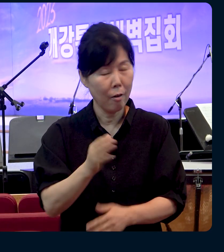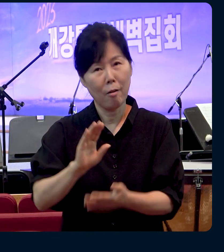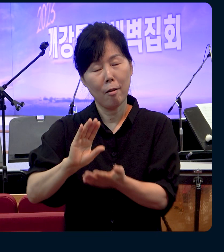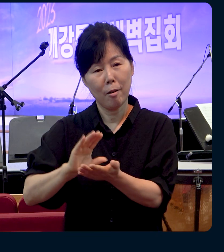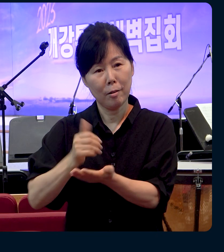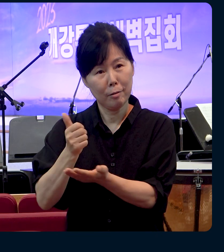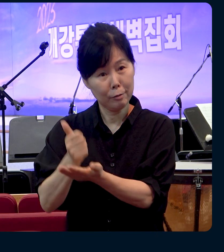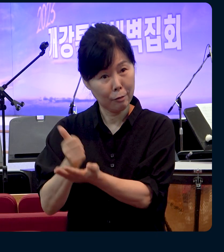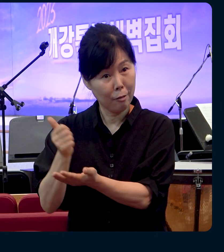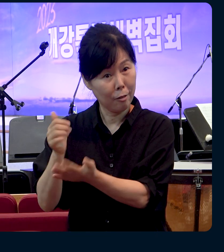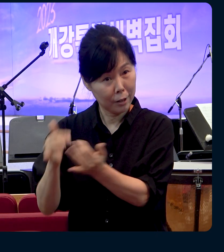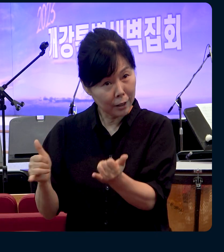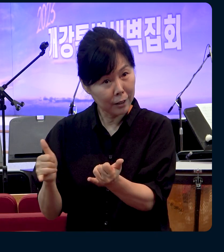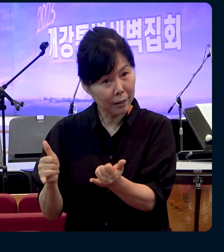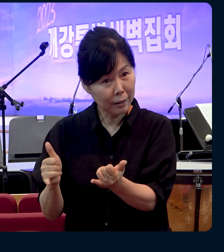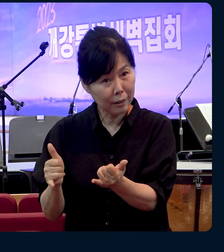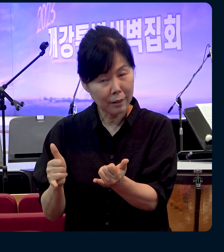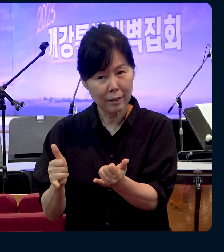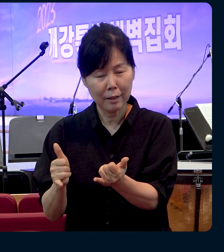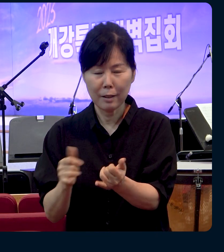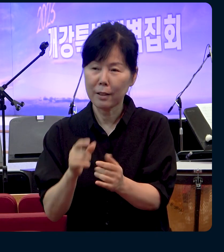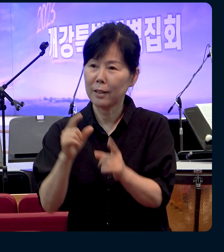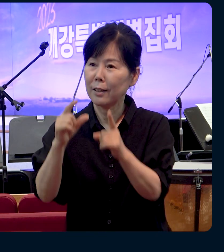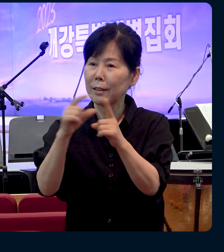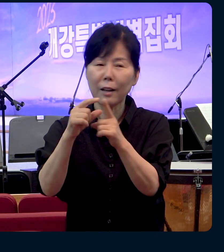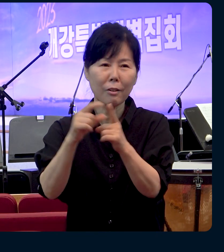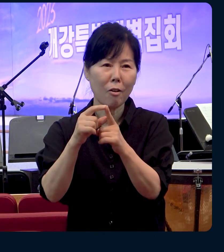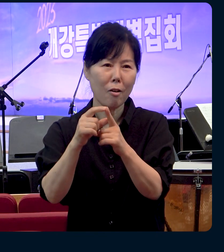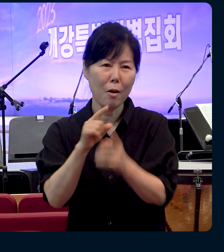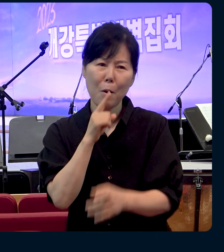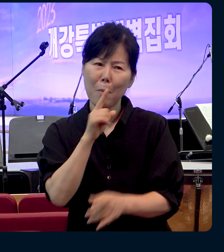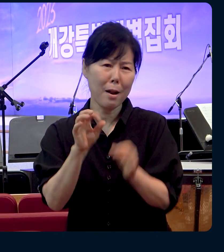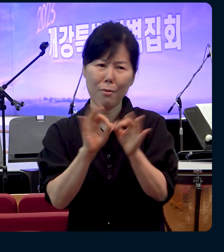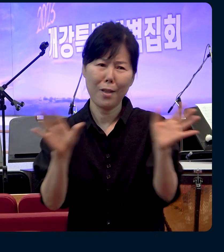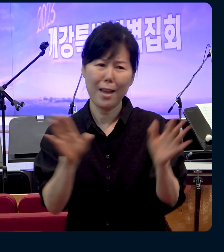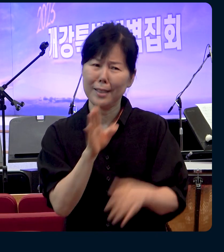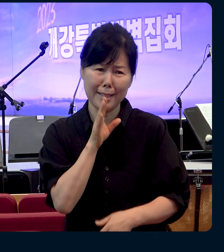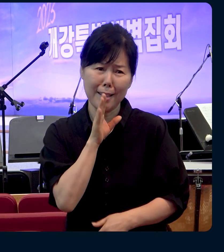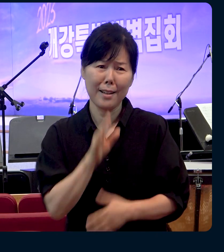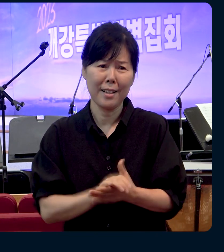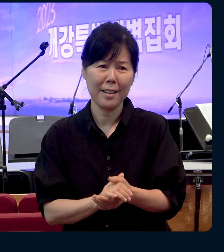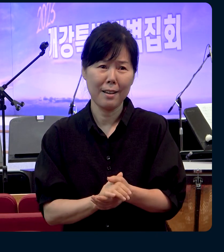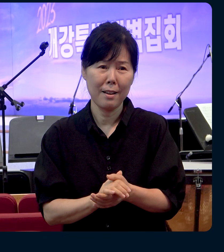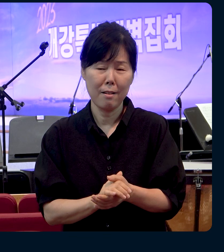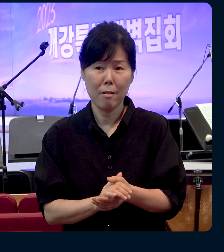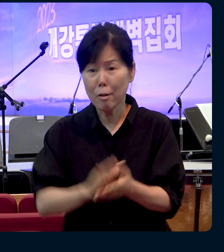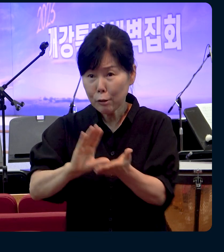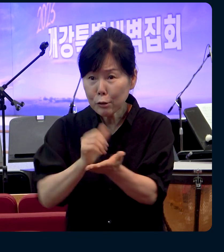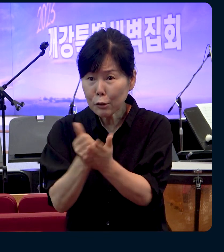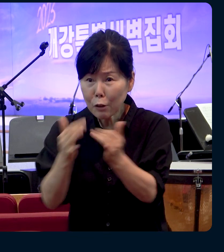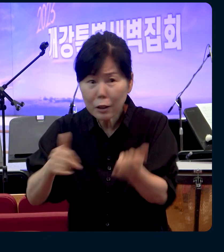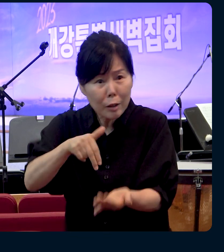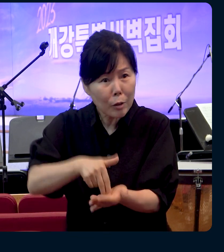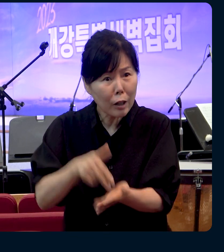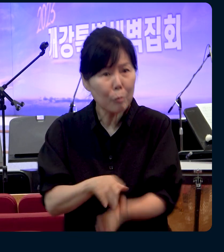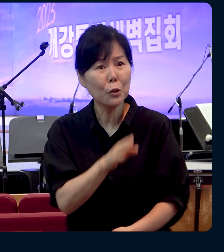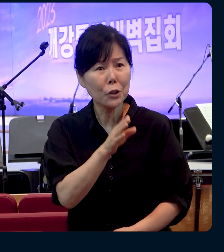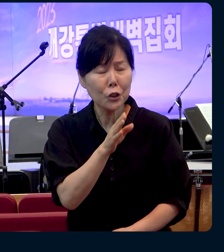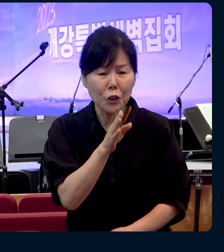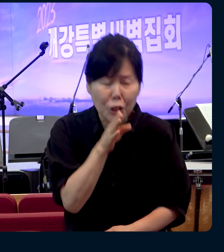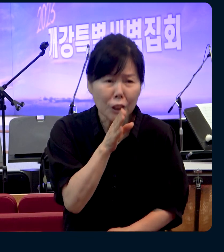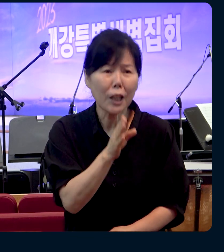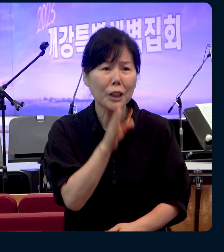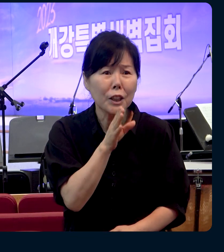사실 참된 그리스도인이라는 말 자체가 좀 말이 안 되는 거죠. 그리스도인이라면 당연히 참되어야죠. 그럼 덜